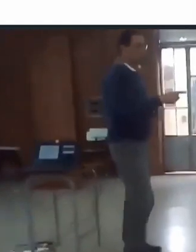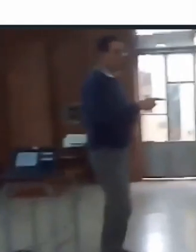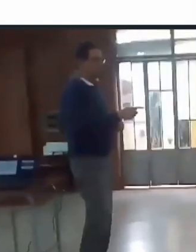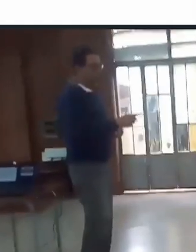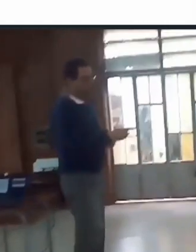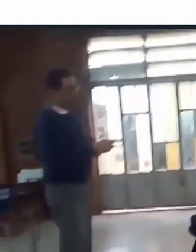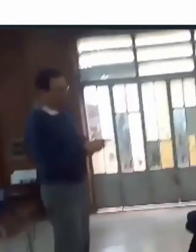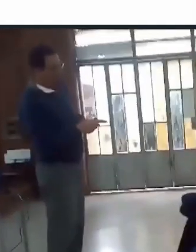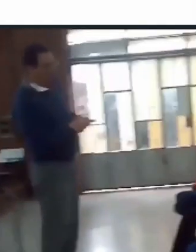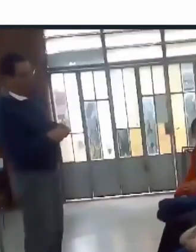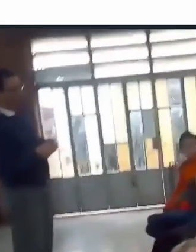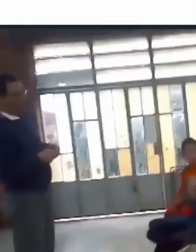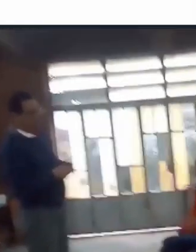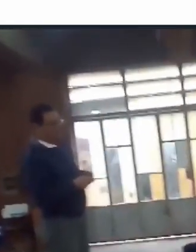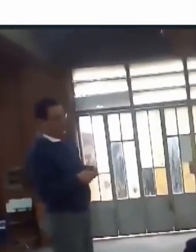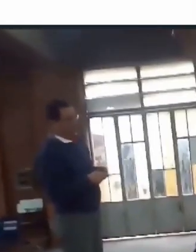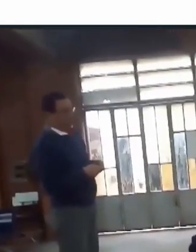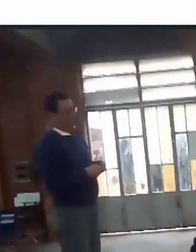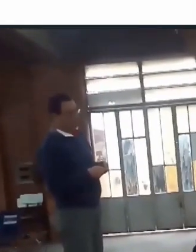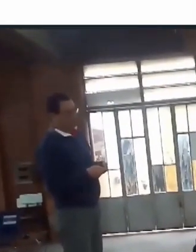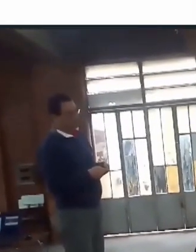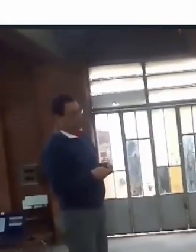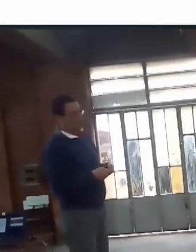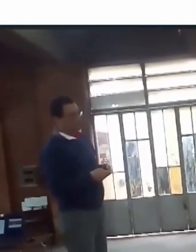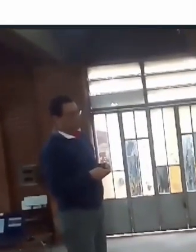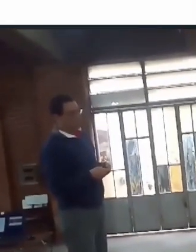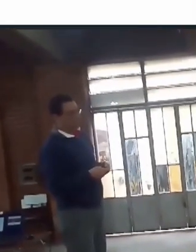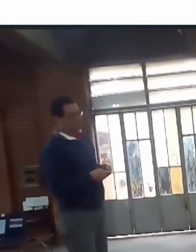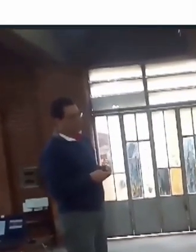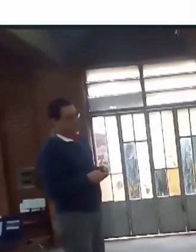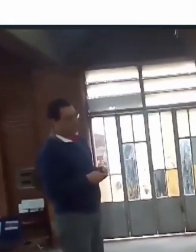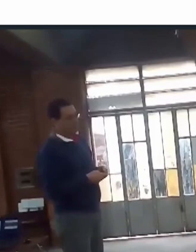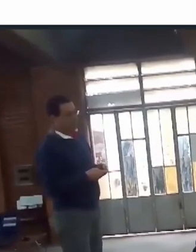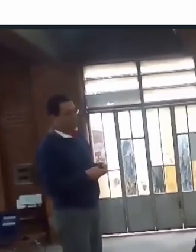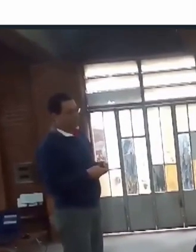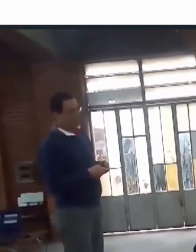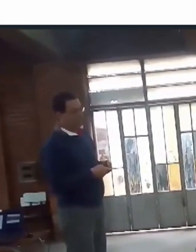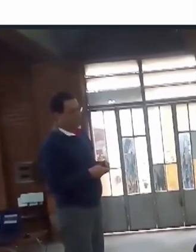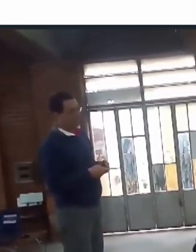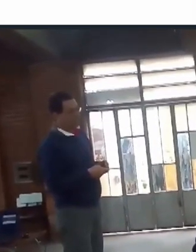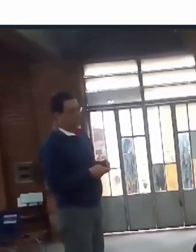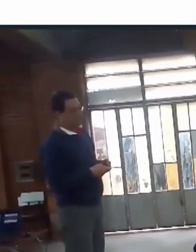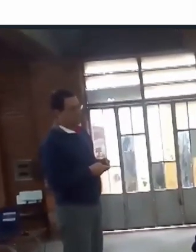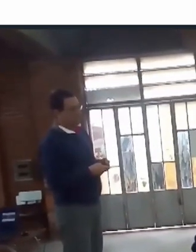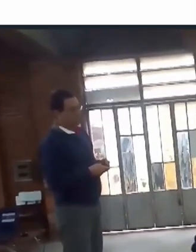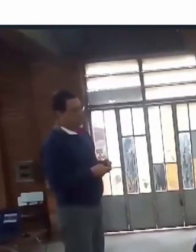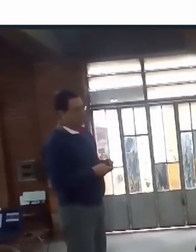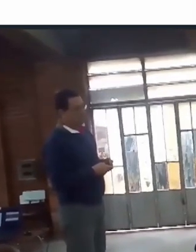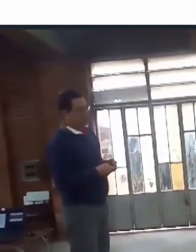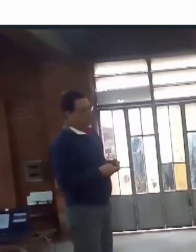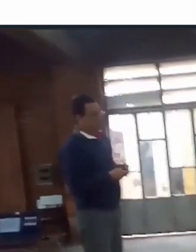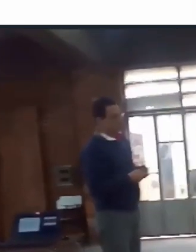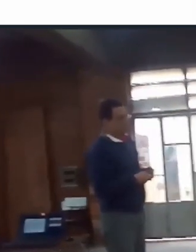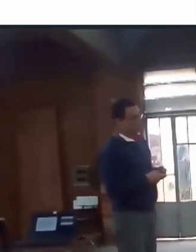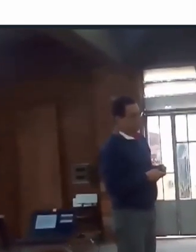una resolución, no recuerdo bien en este momento, que dice de que en todas las instituciones educativas se